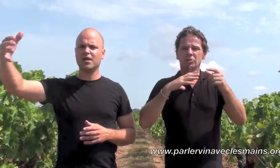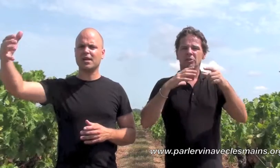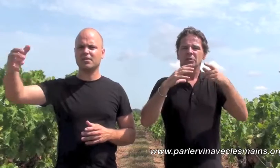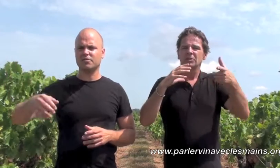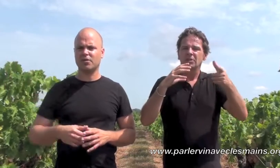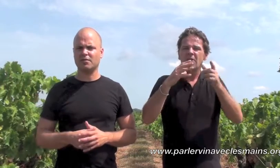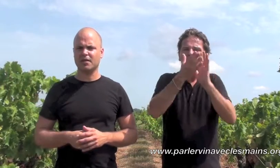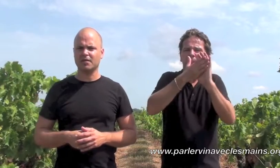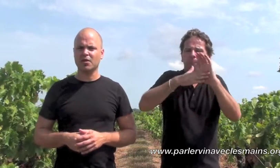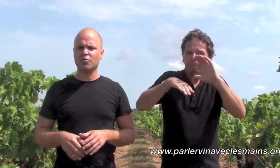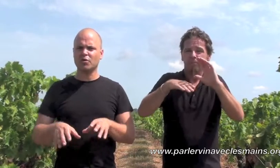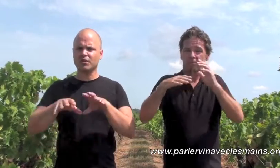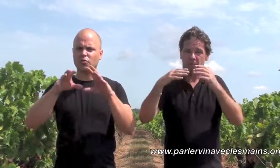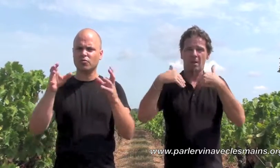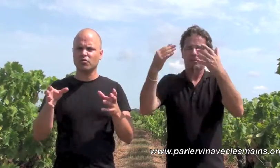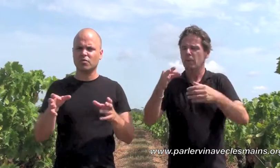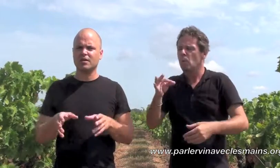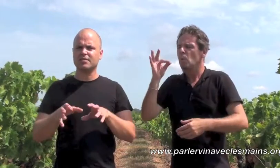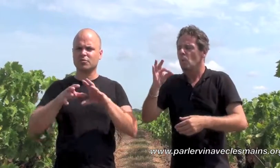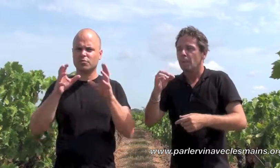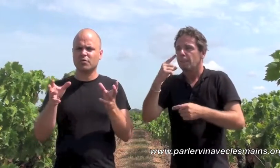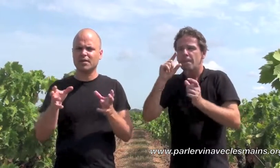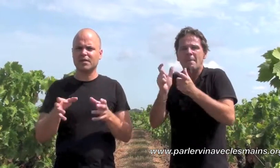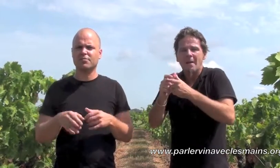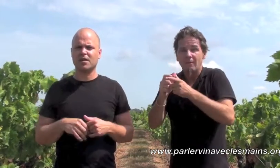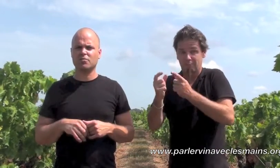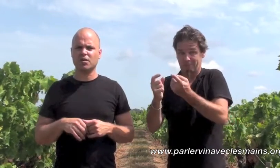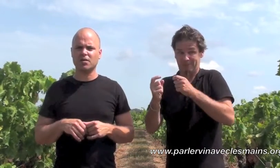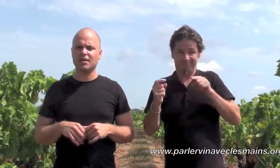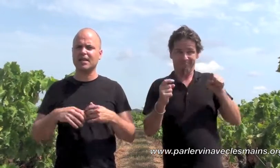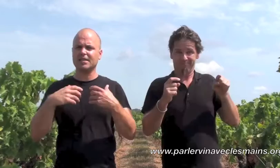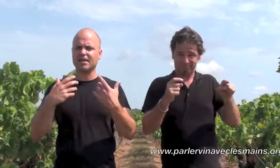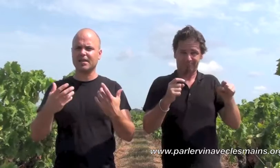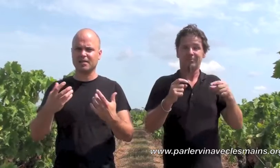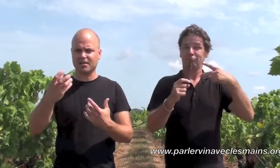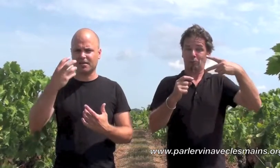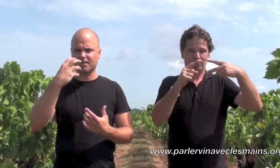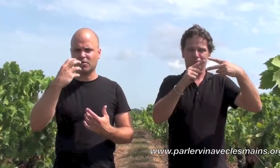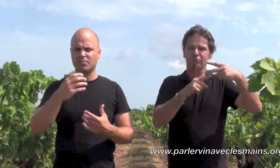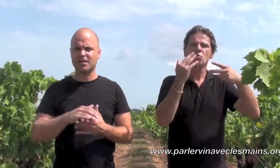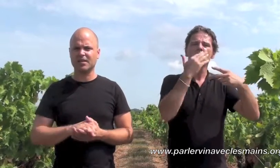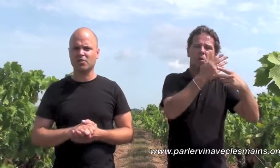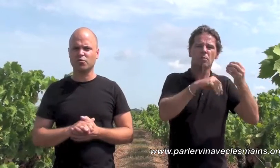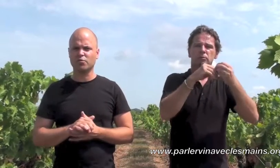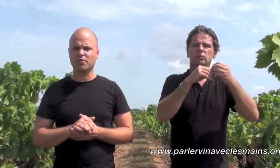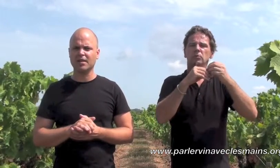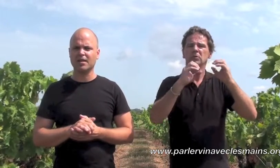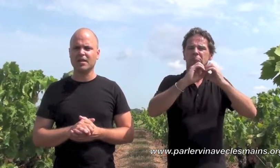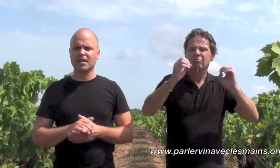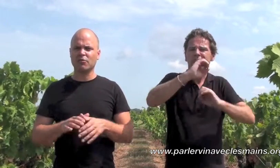tard dans le vin. Donc les deux, les anthocyanes qui font la couleur et les tanins qui sont impliqués dans le goût du vin, ils vont